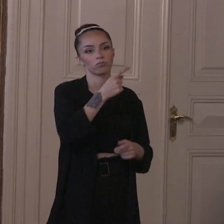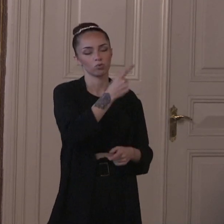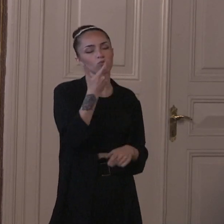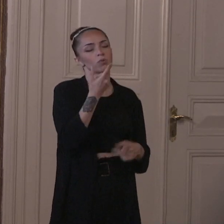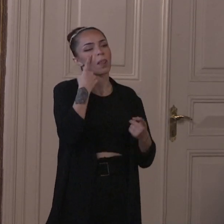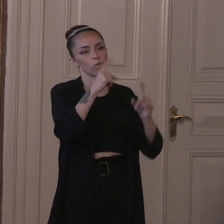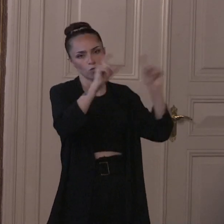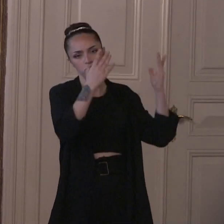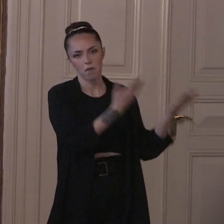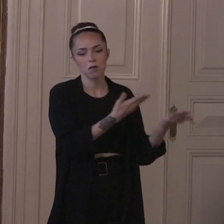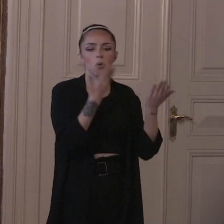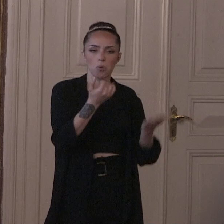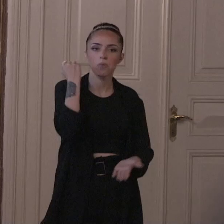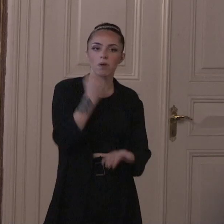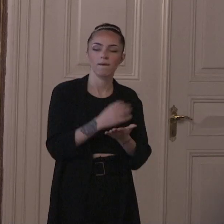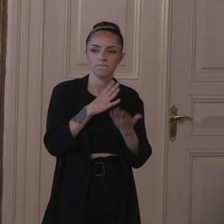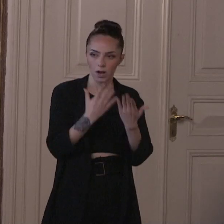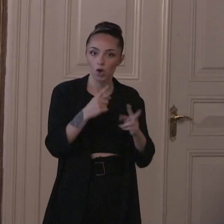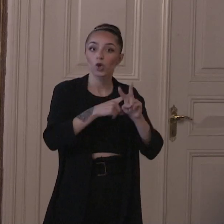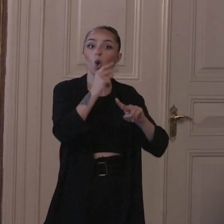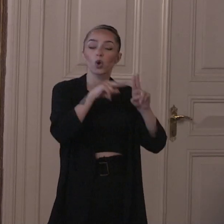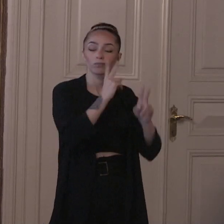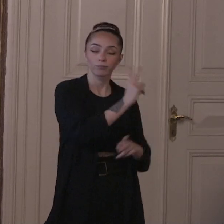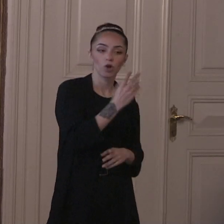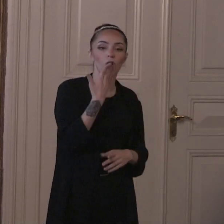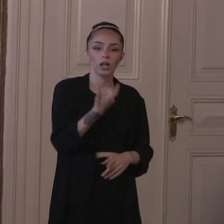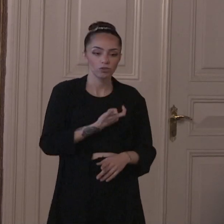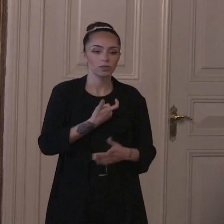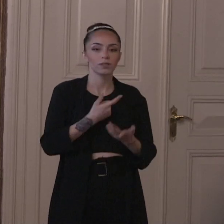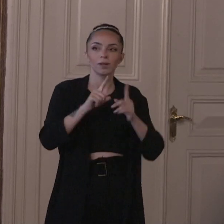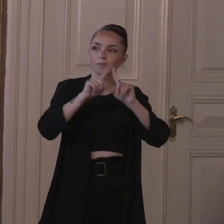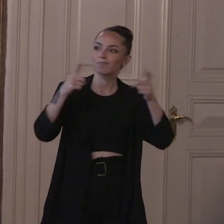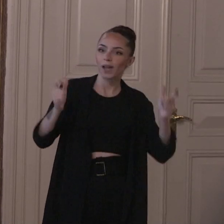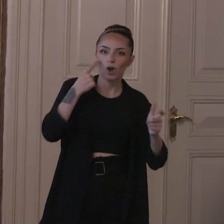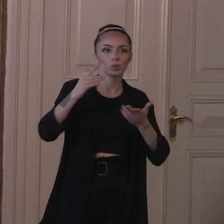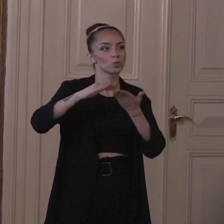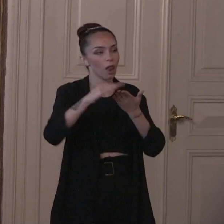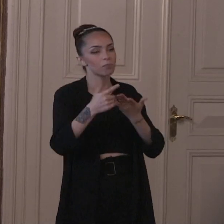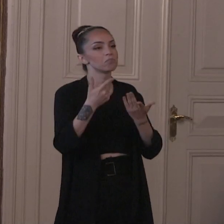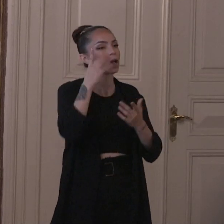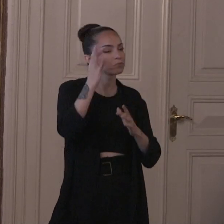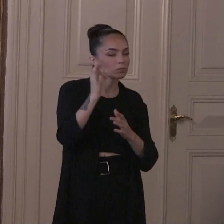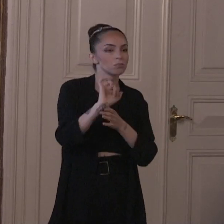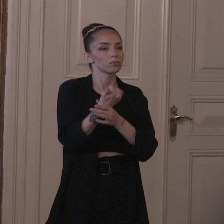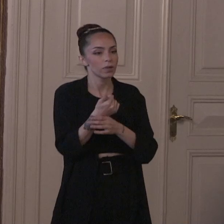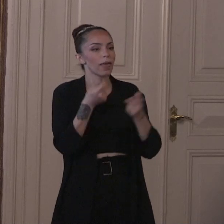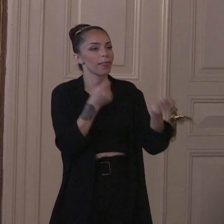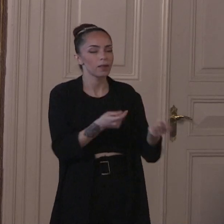YÖK tarafından üniversitelerin mekan düzenlemelerini, kapsayıcı tasarım, eğitim programları ve sosyo-kültürel